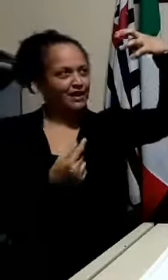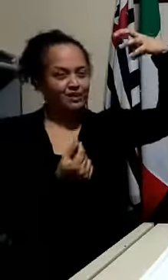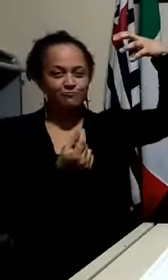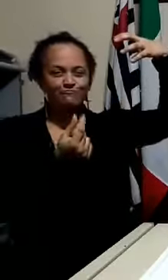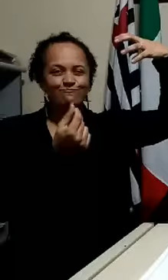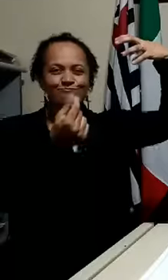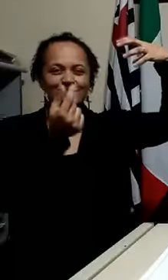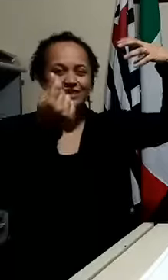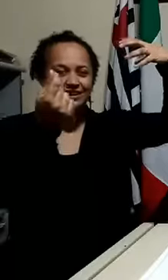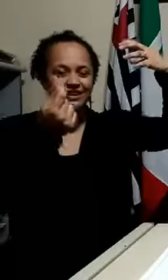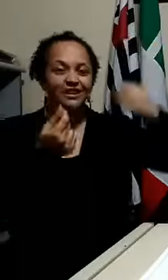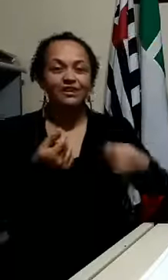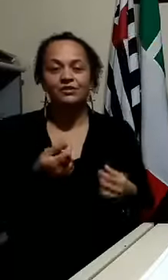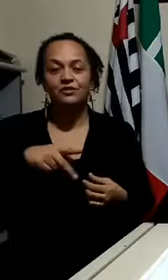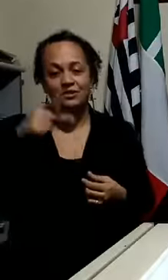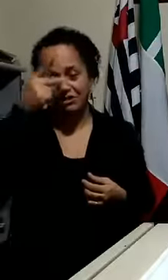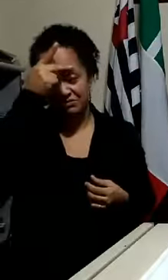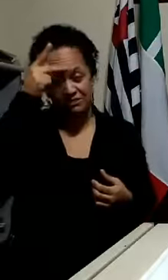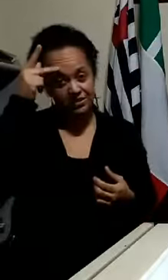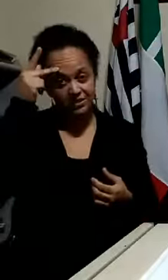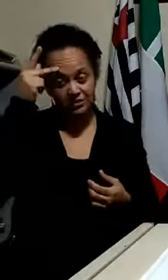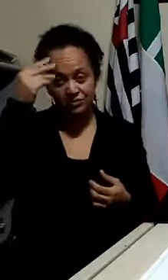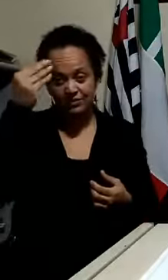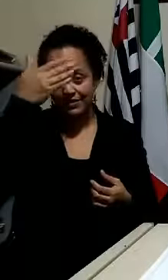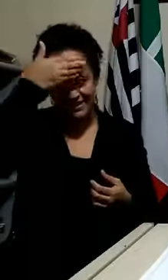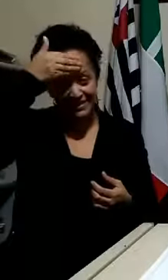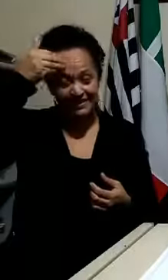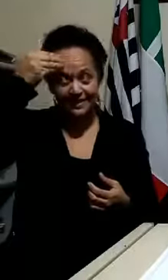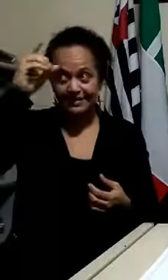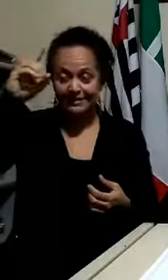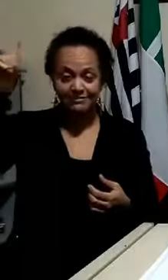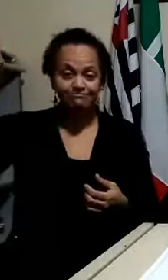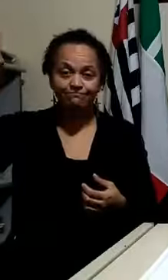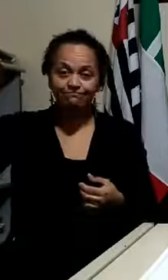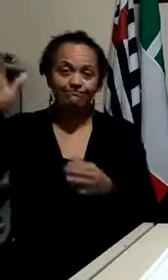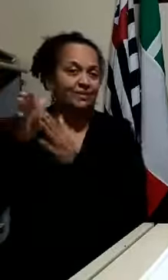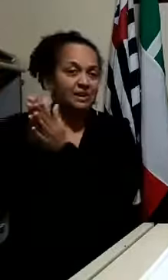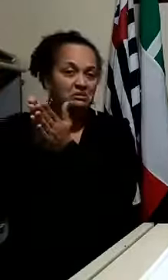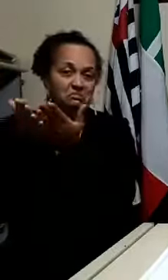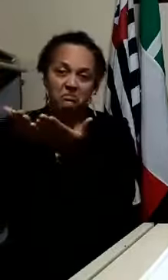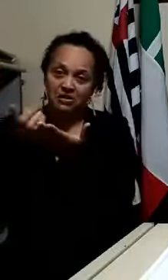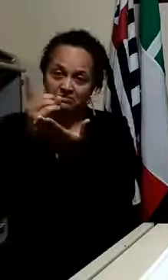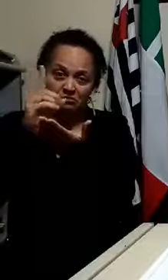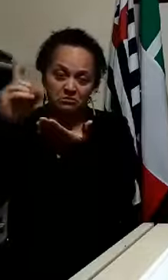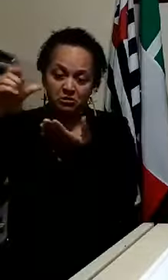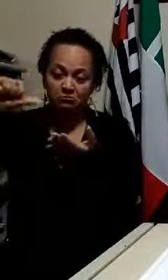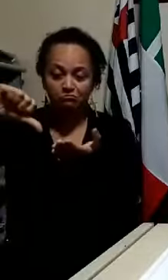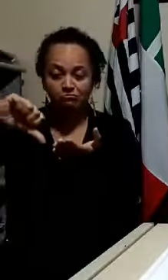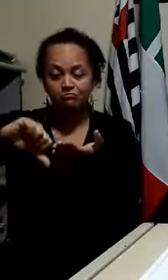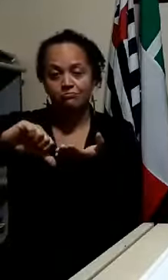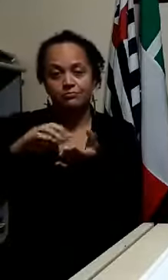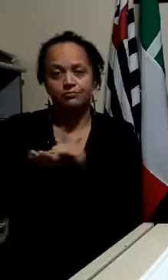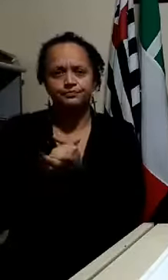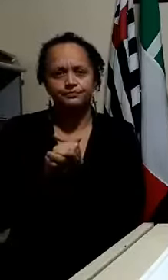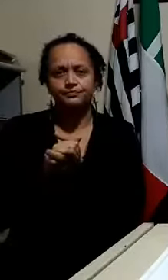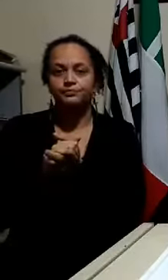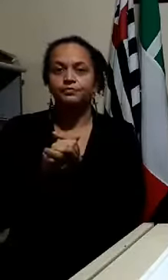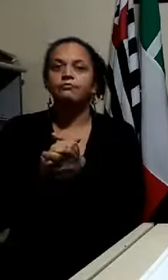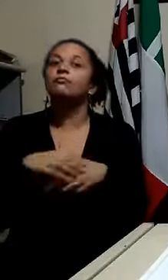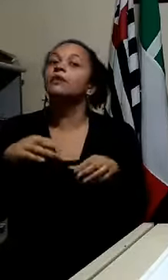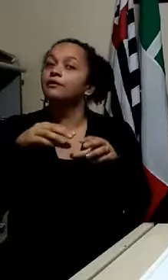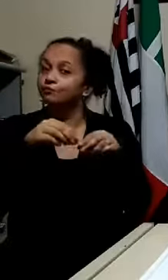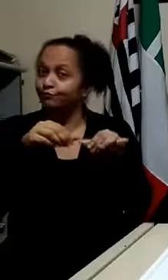ela fica infrutífera. Olha que interessante. Que tipo de solo é esse? Como nós já explicamos, é